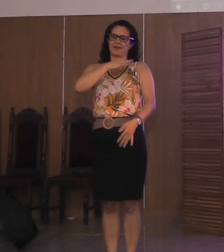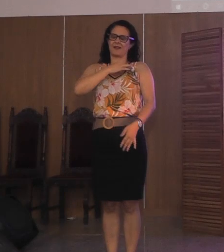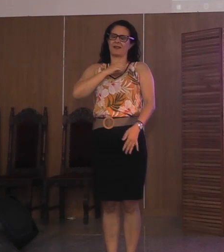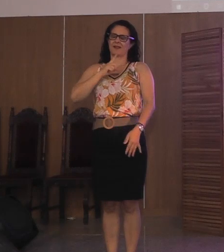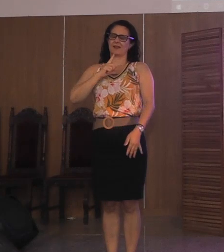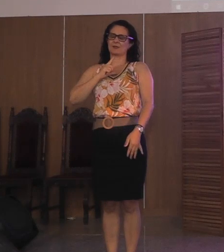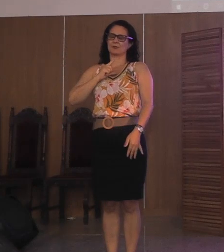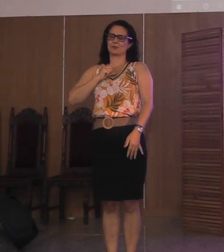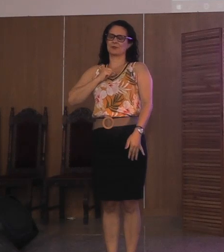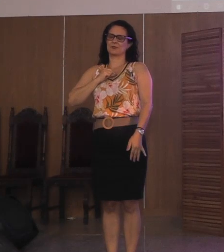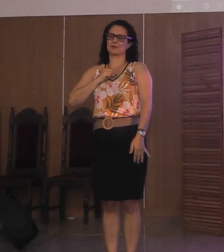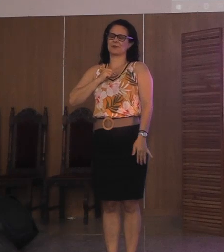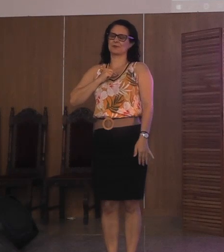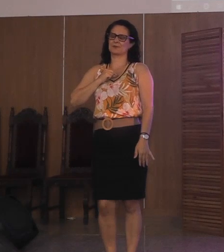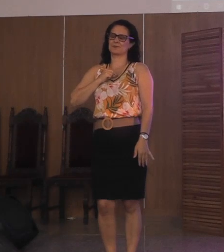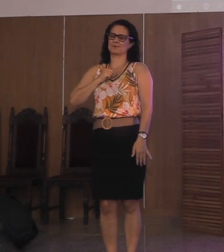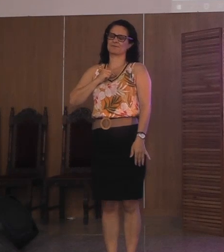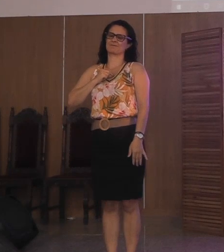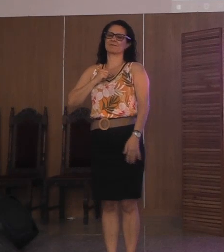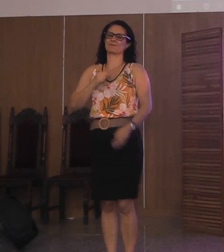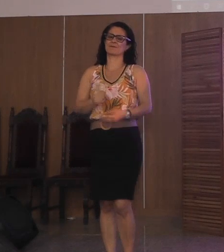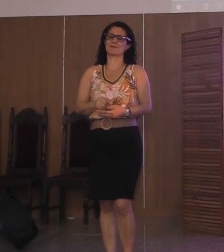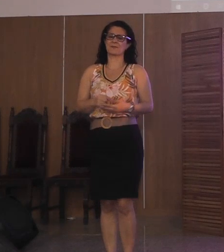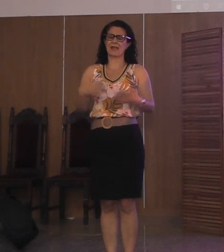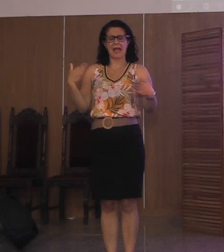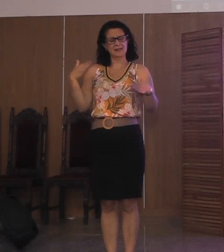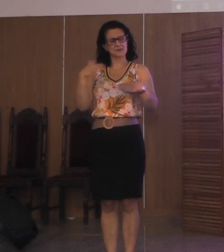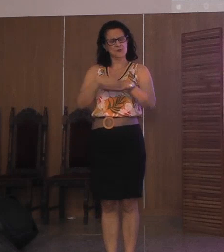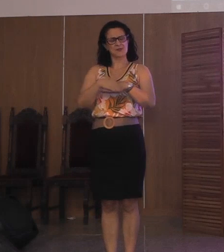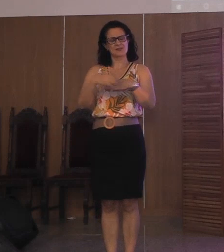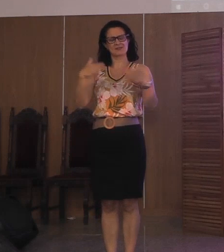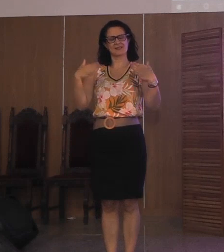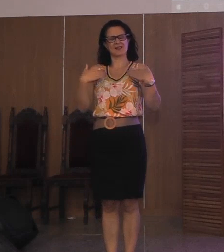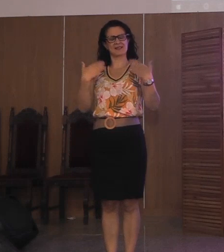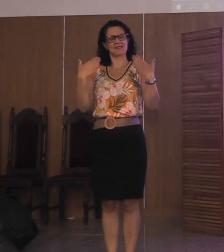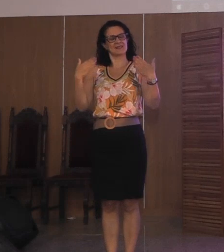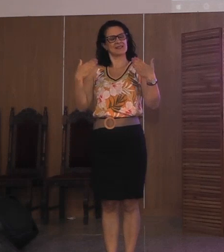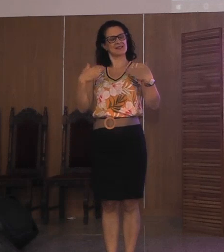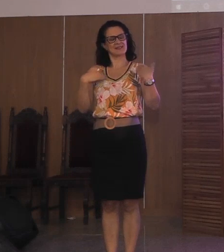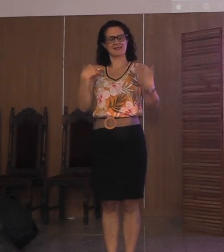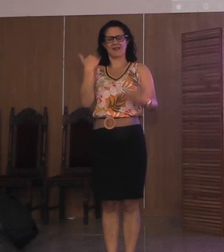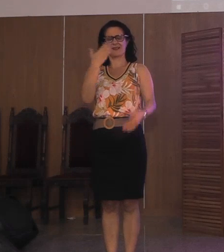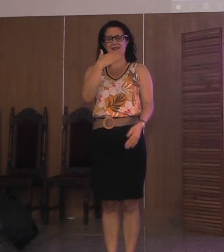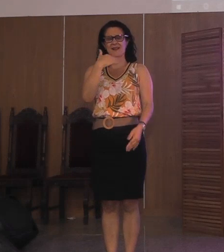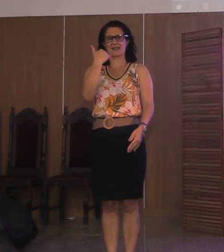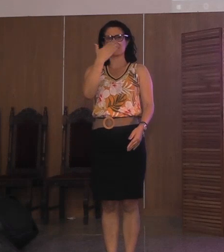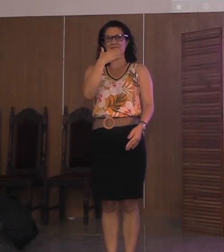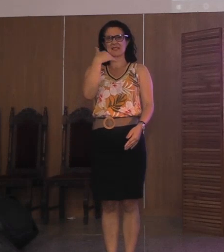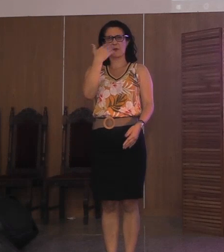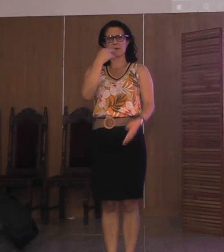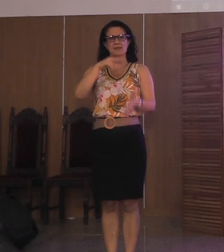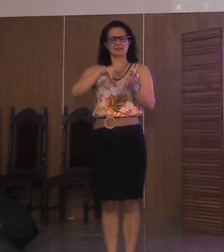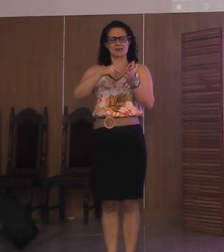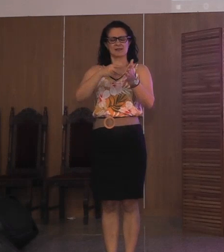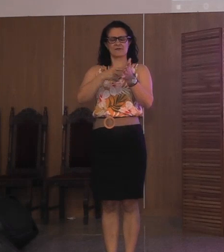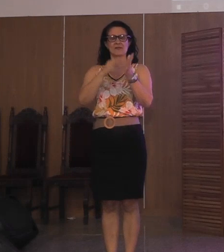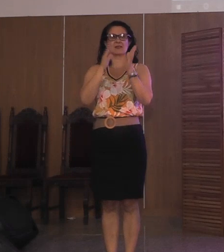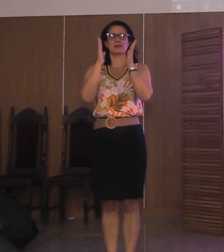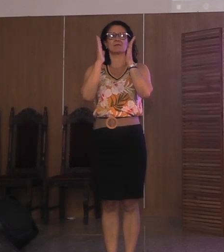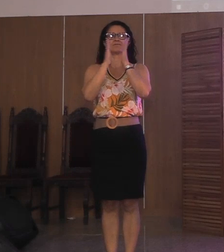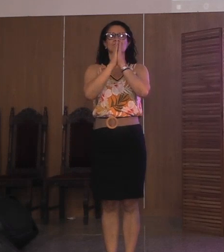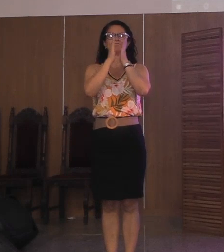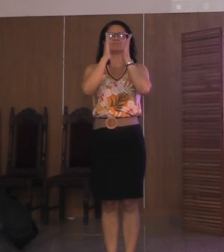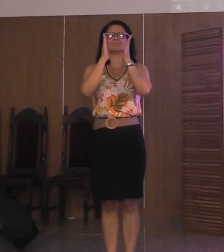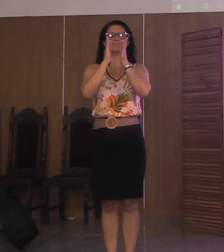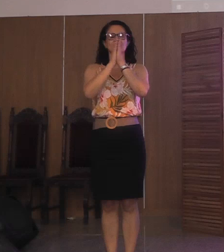Deus. Vamos cantar assim, gente, com muita alegria. E que essa canção seja a sua oração cantada nesta noite, em